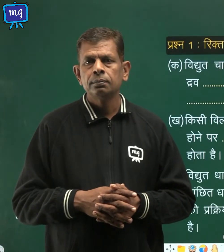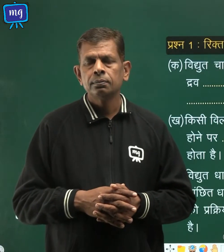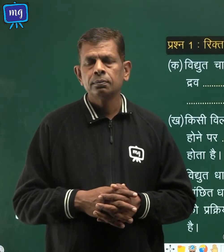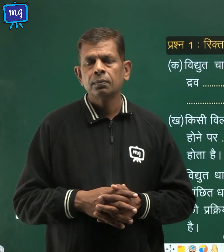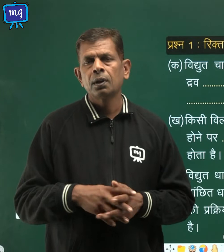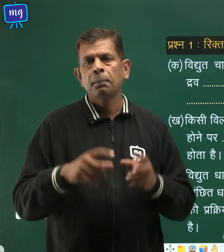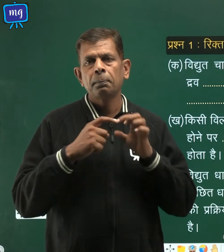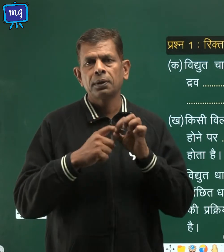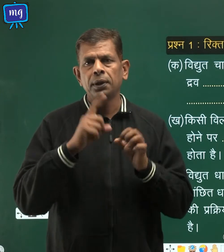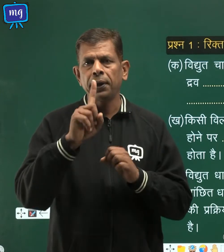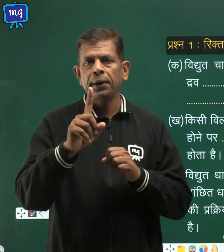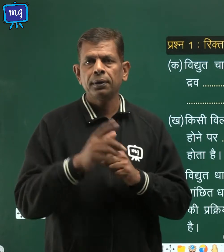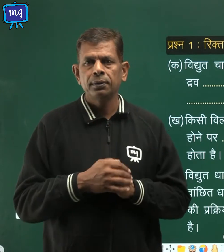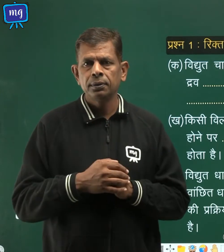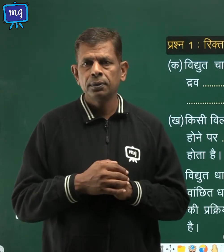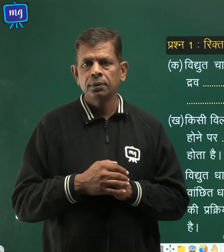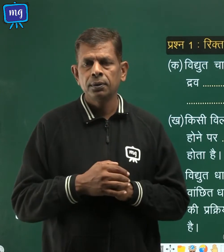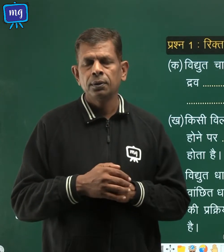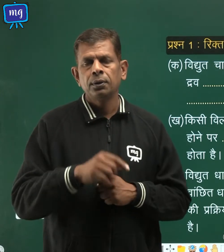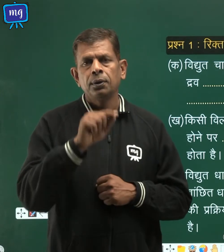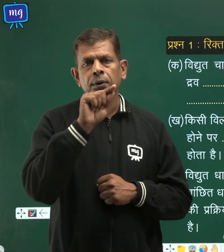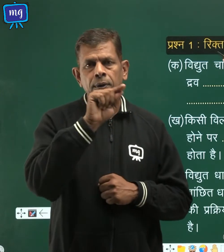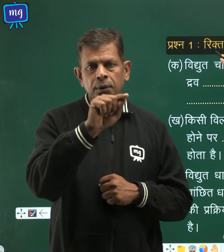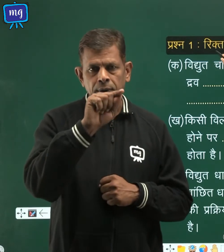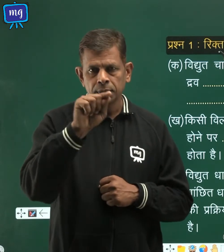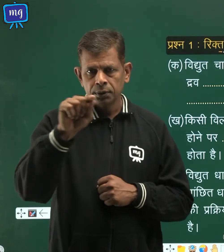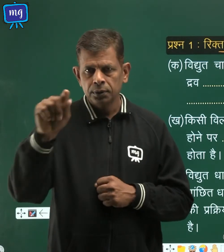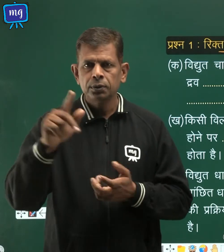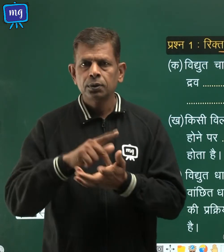प्रश्न 1, रिक्त स्थानों की